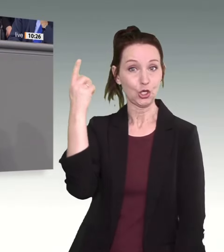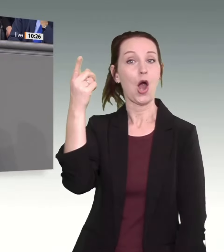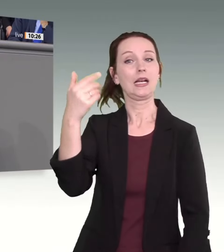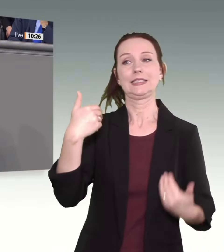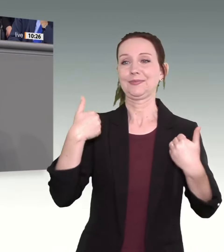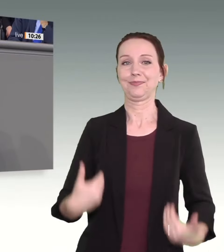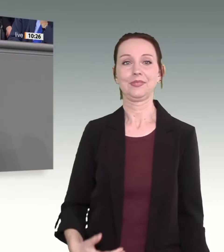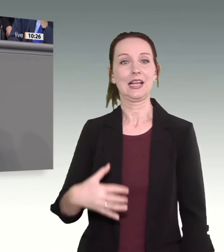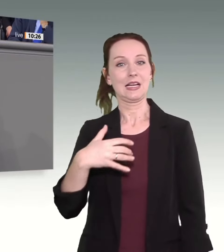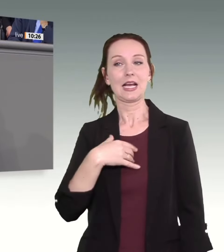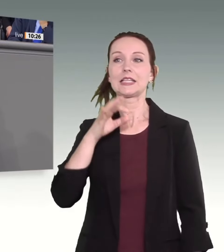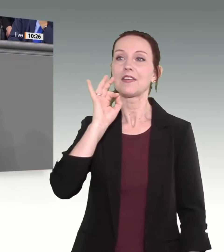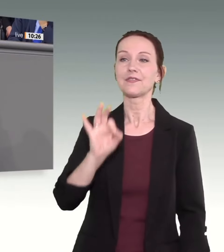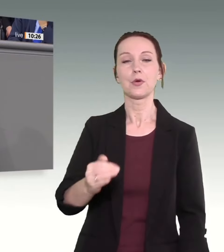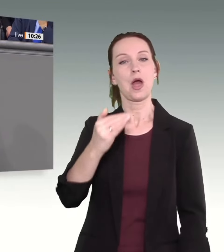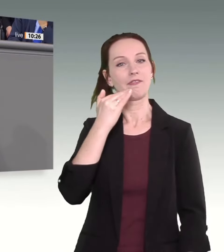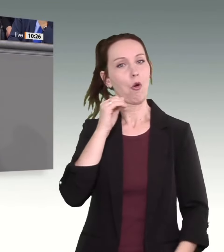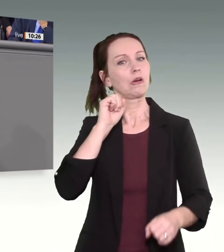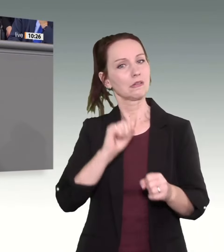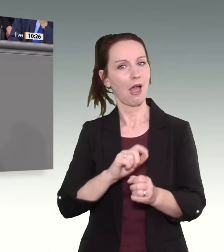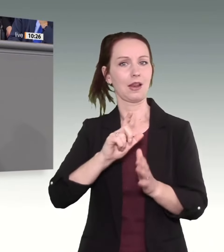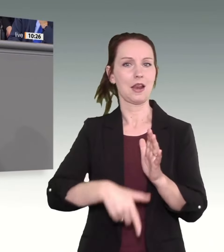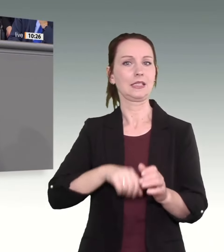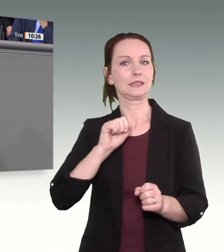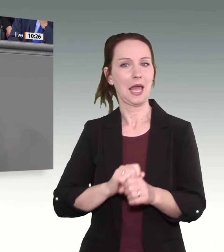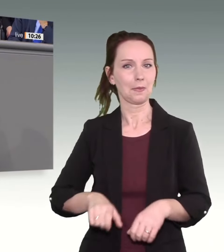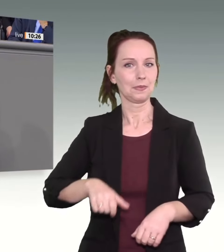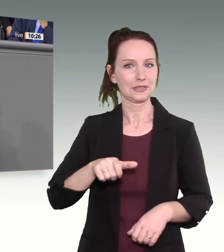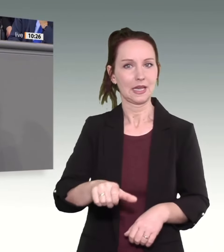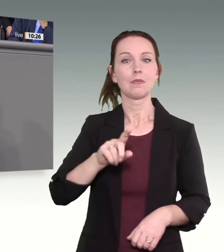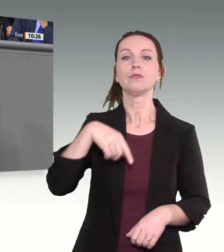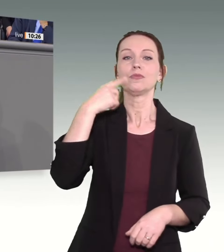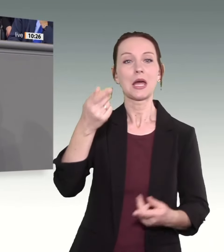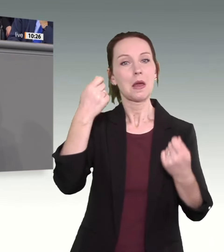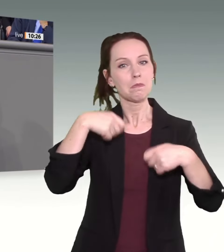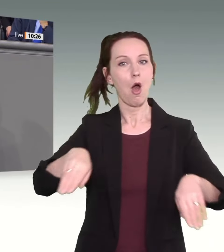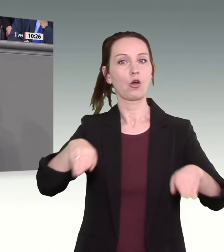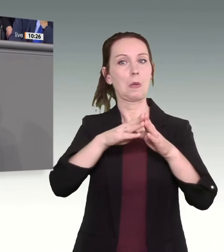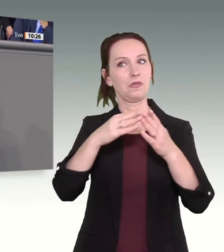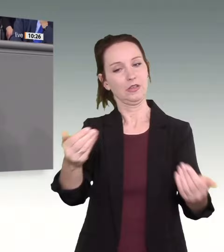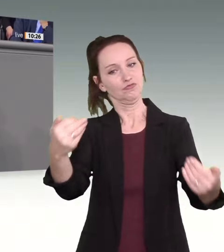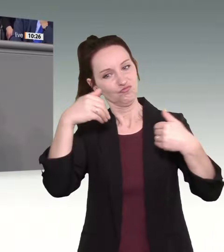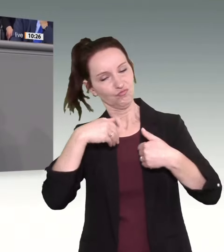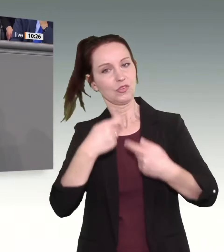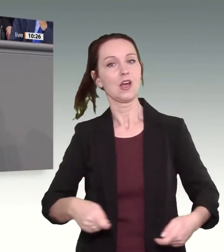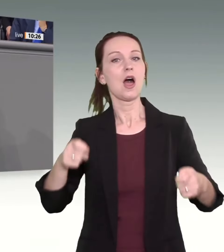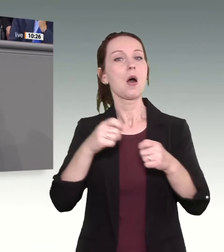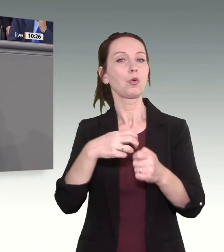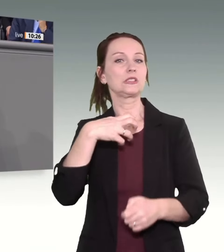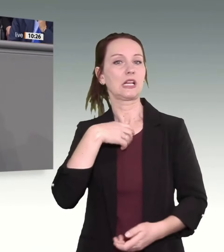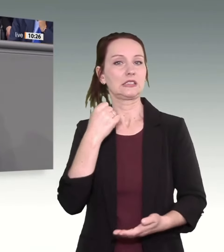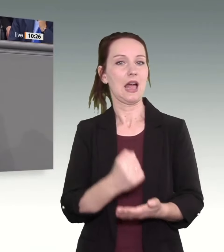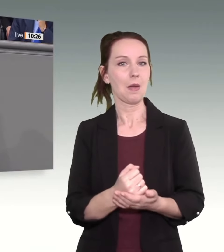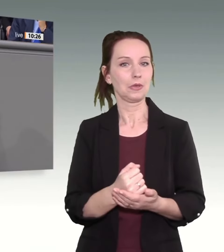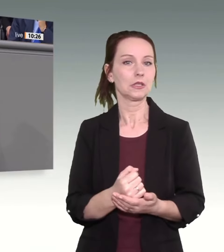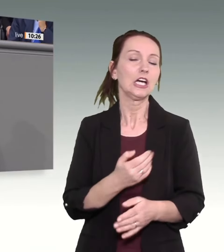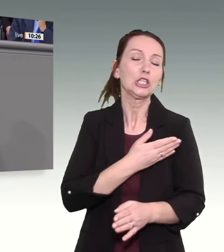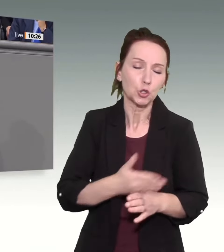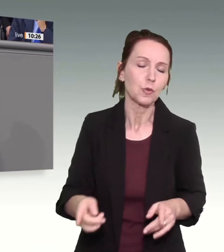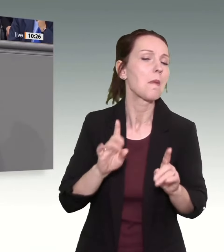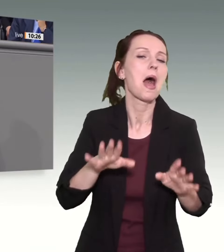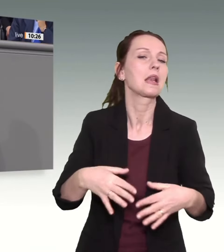Bundeskanzleramt, viel zu spät. Aber immerhin, er hat damit das Bauen zur Chefsache gemacht. Nur, was ist seitdem passiert? 14